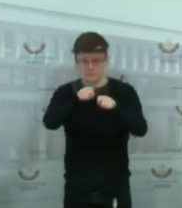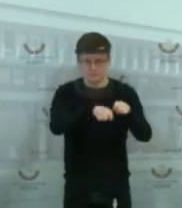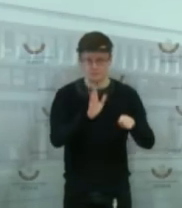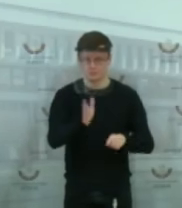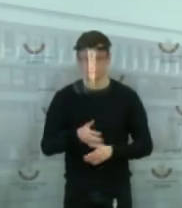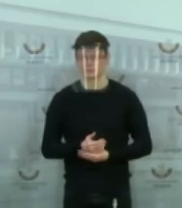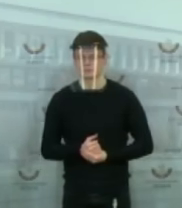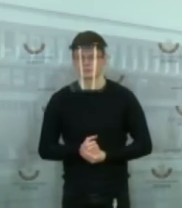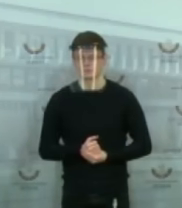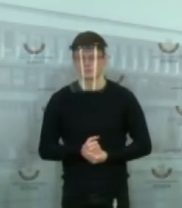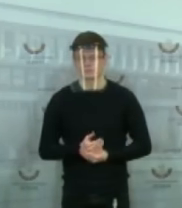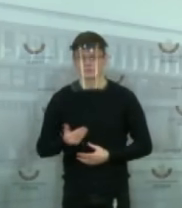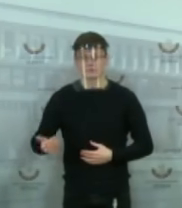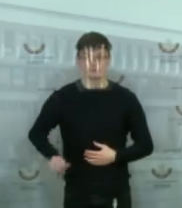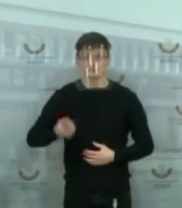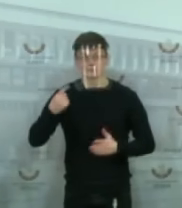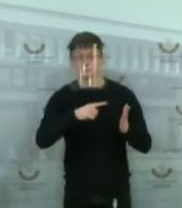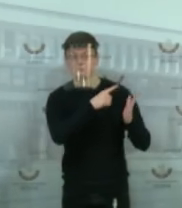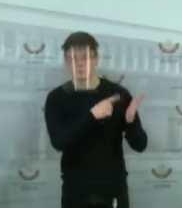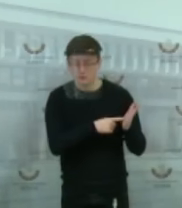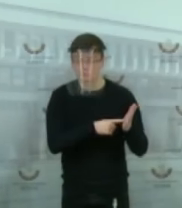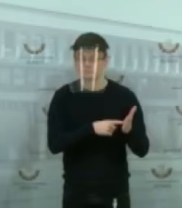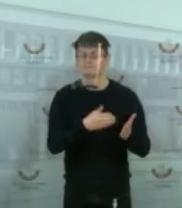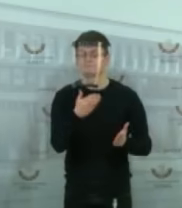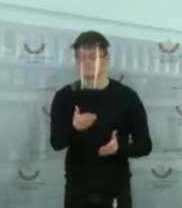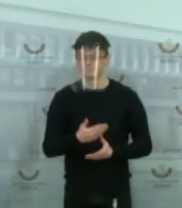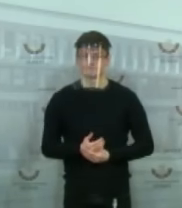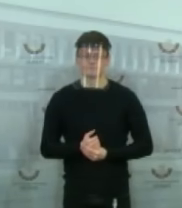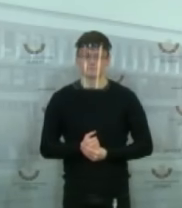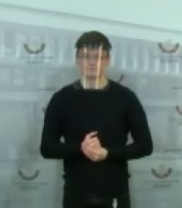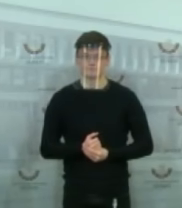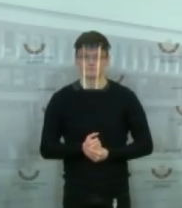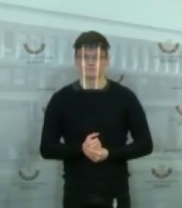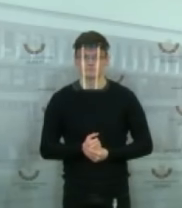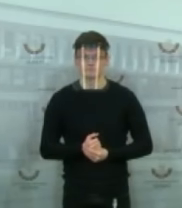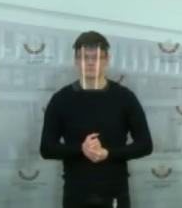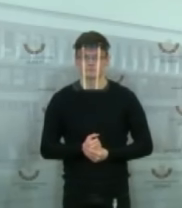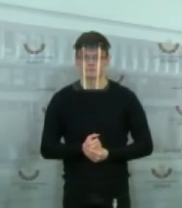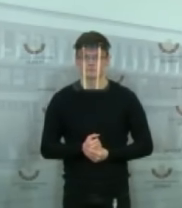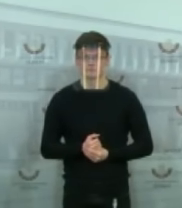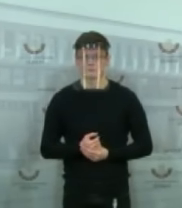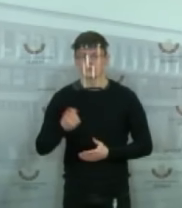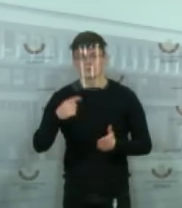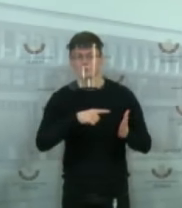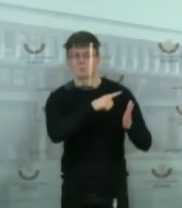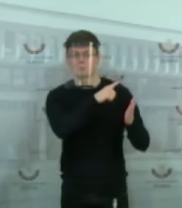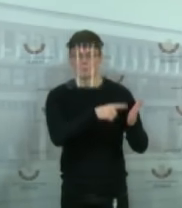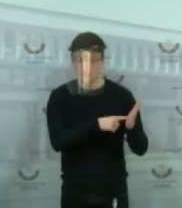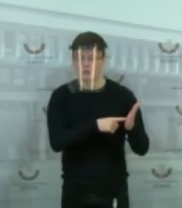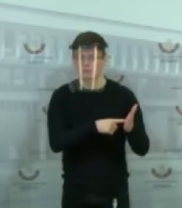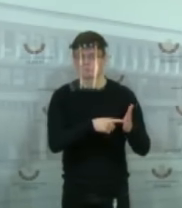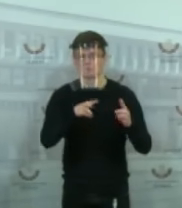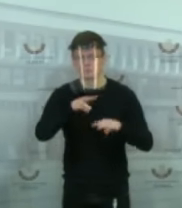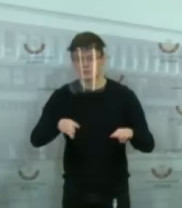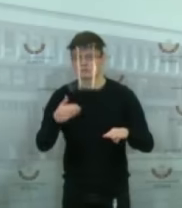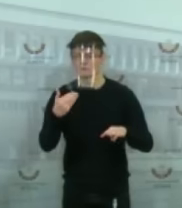Gyvai būtų dar klausimų? Prašau, Jūratė. Beilė. Aš norėjau ministrę paklausti, jūsų pasigirdo kalbos ir premjeras